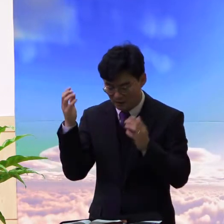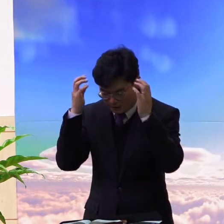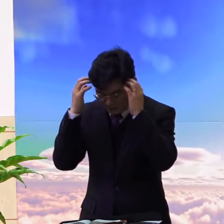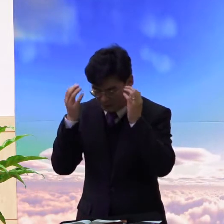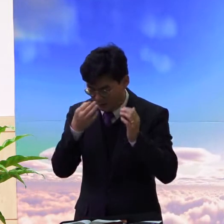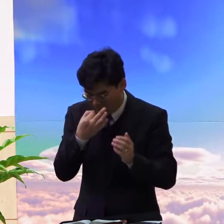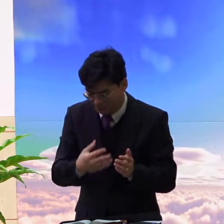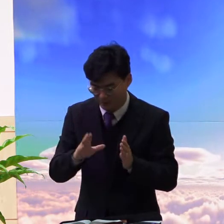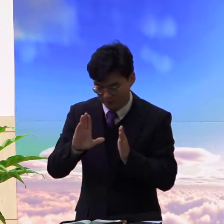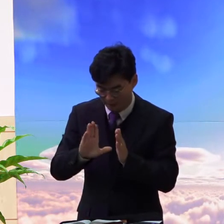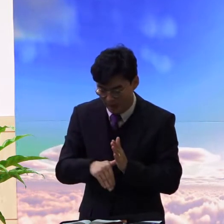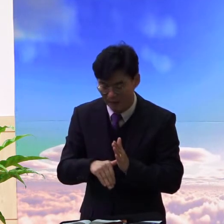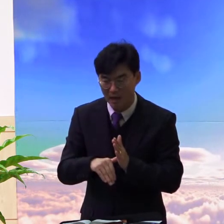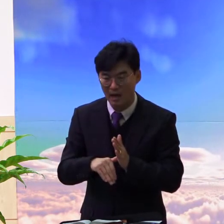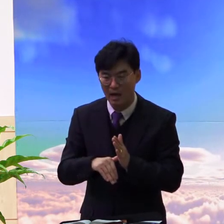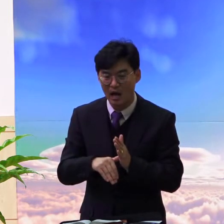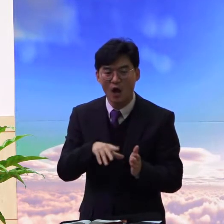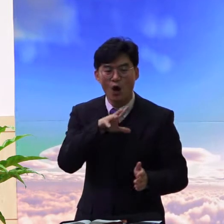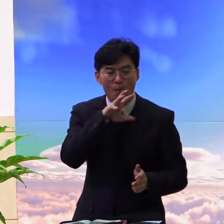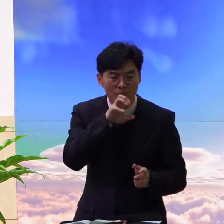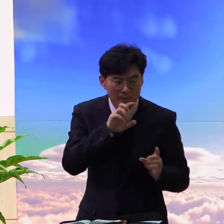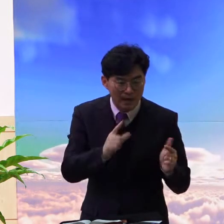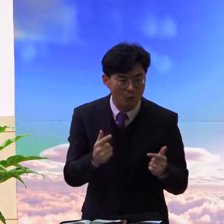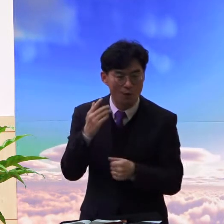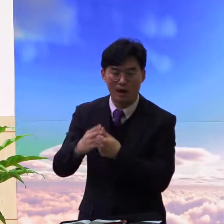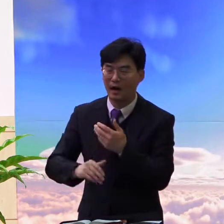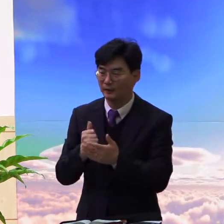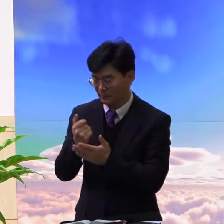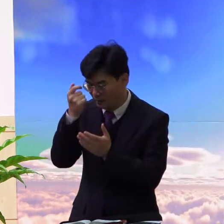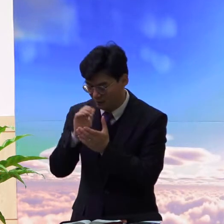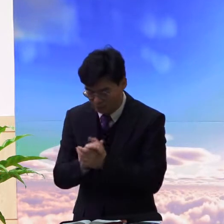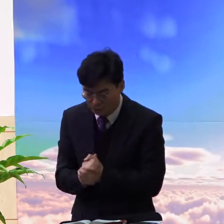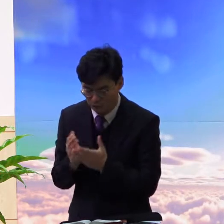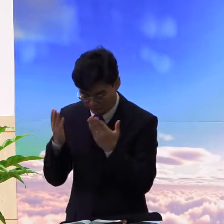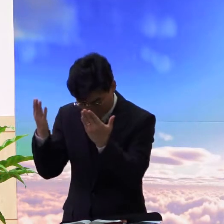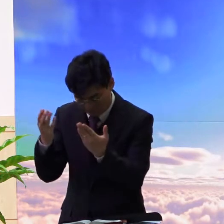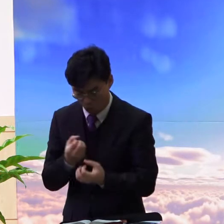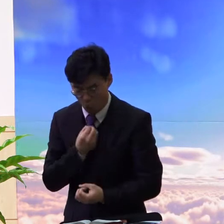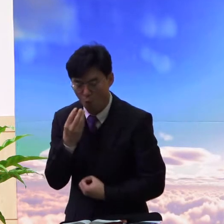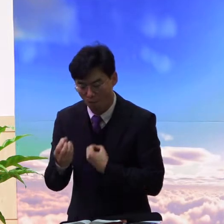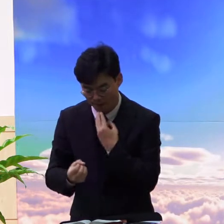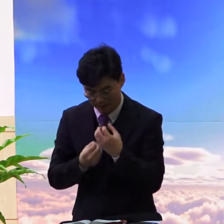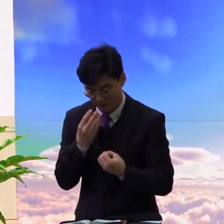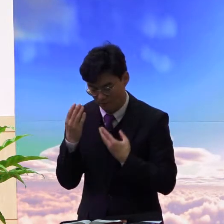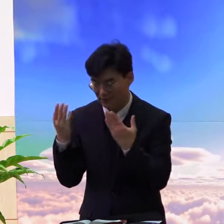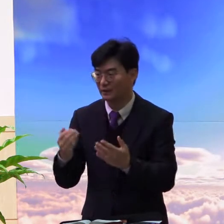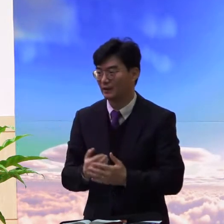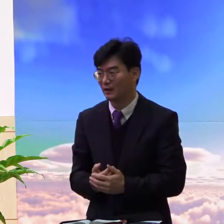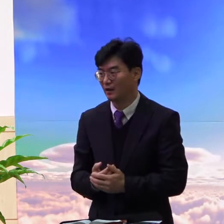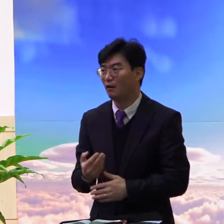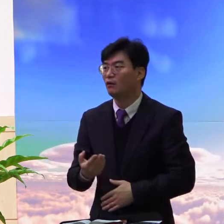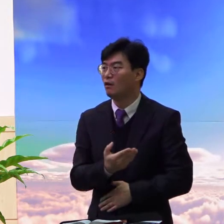저는 지금 우리 가운데 역사하시는 그 하나님께서 저와 여러분도 그렇게 만드실 수 있다고